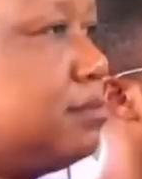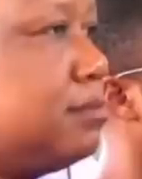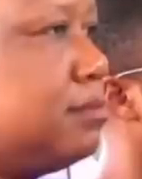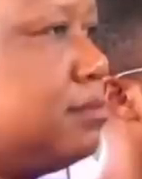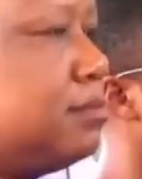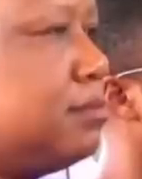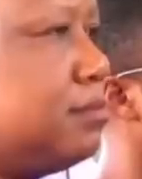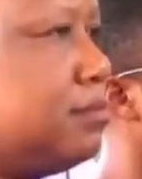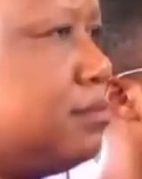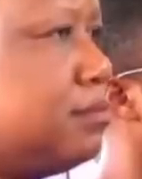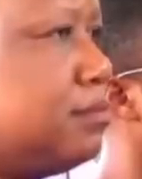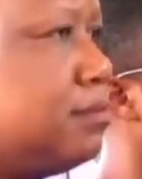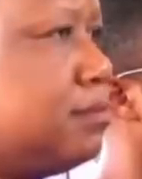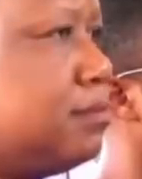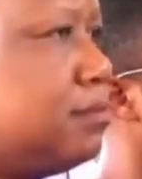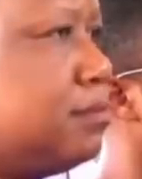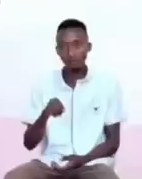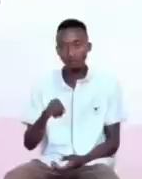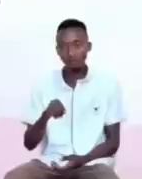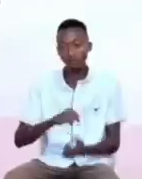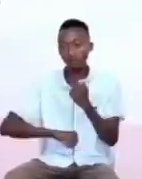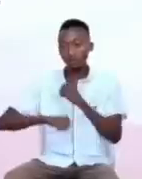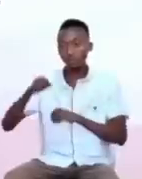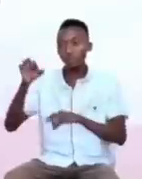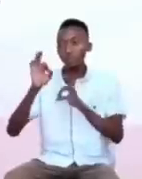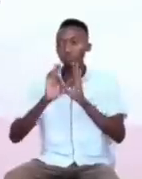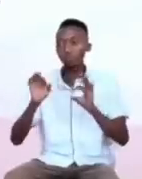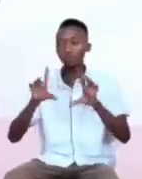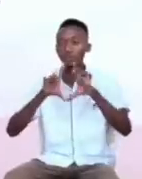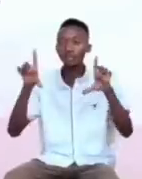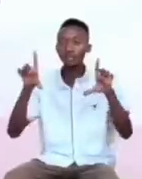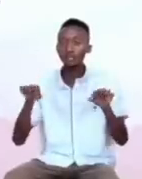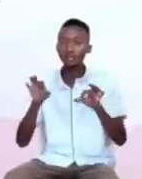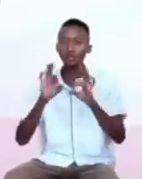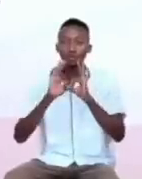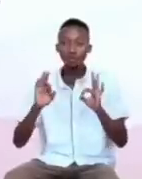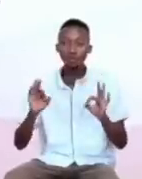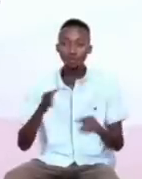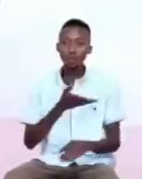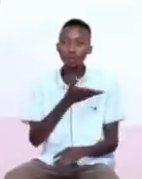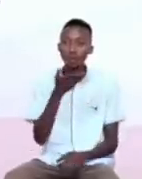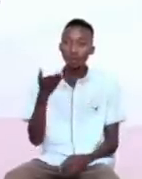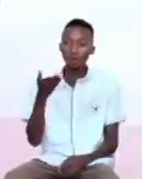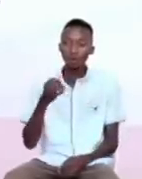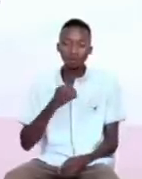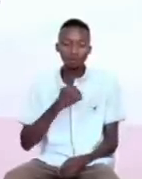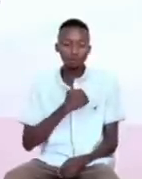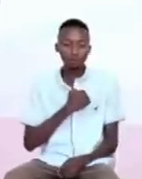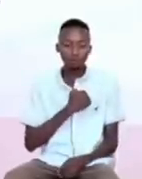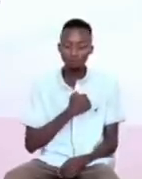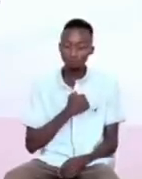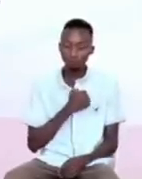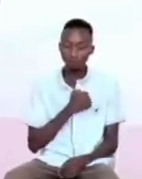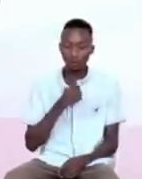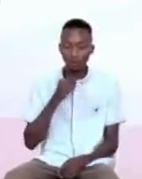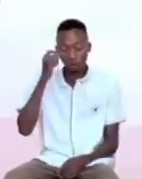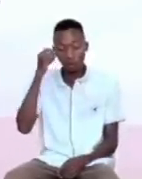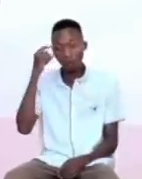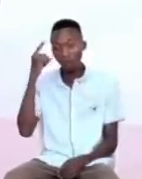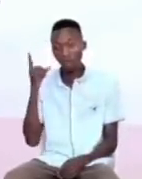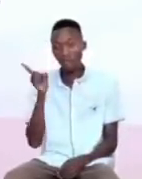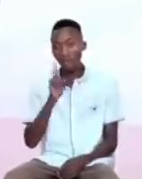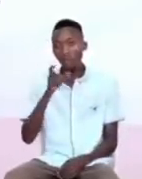Una GPA nzuri, una cheti kizuri, nakupa taarifa leo ikuume ili uamke usingizini. Hakuna mtu